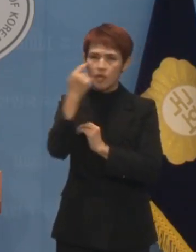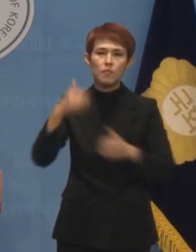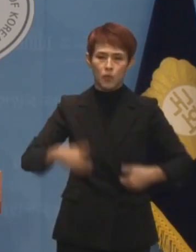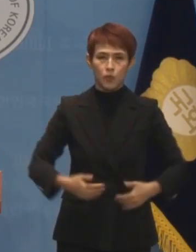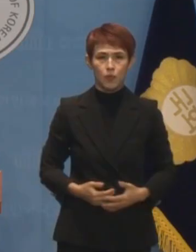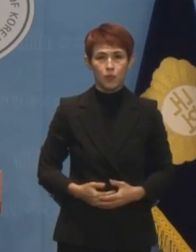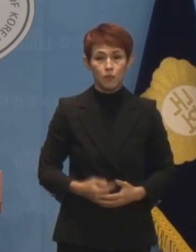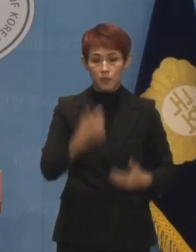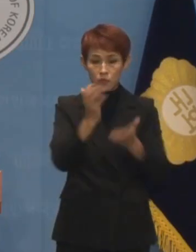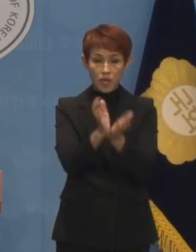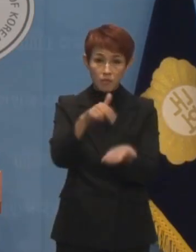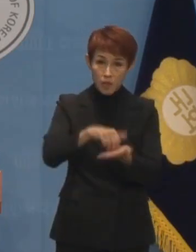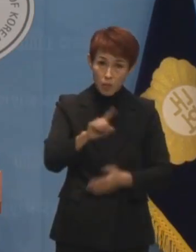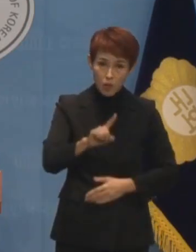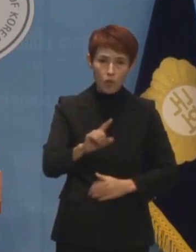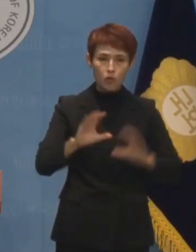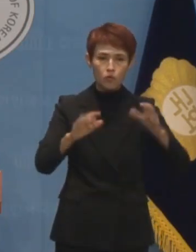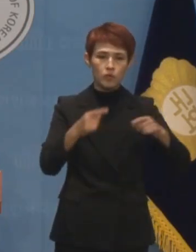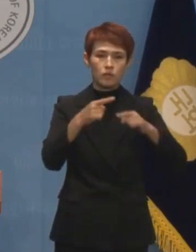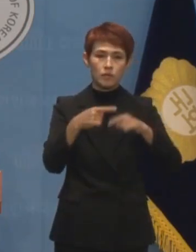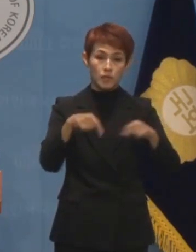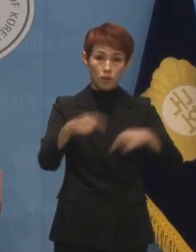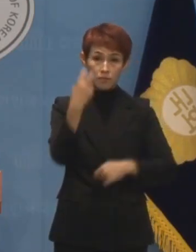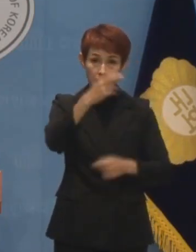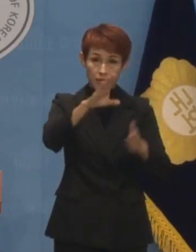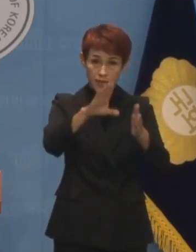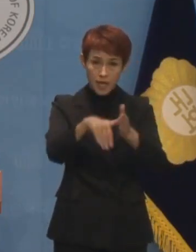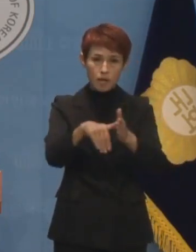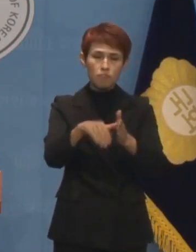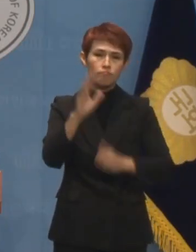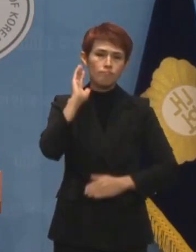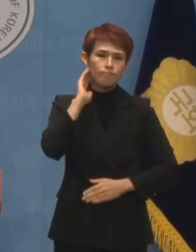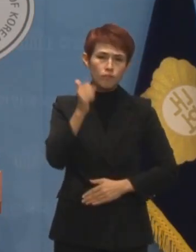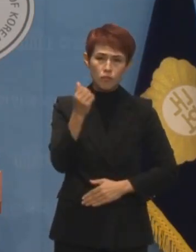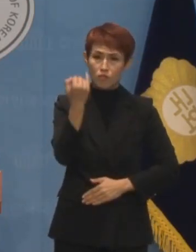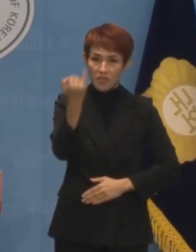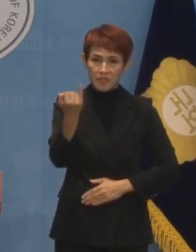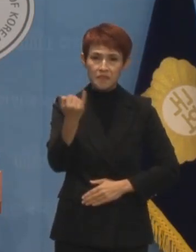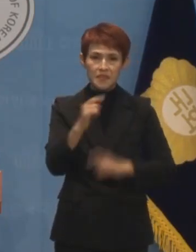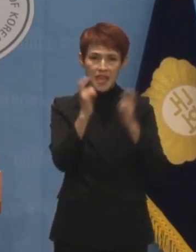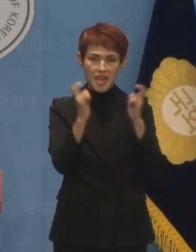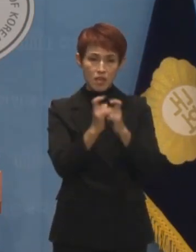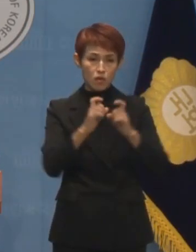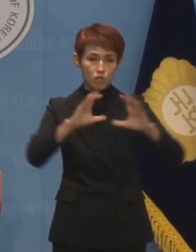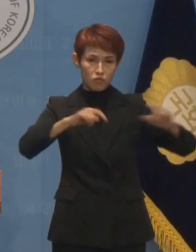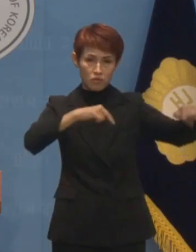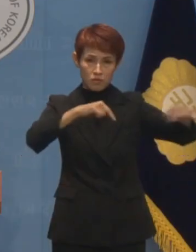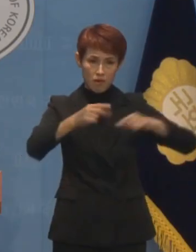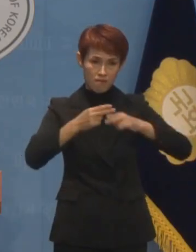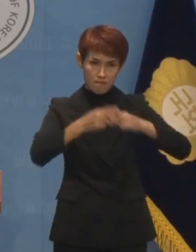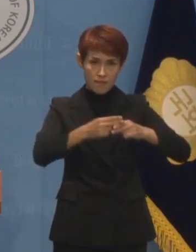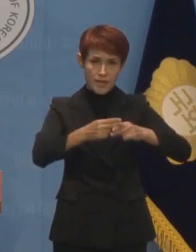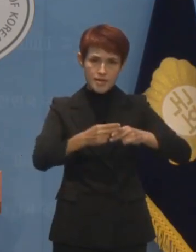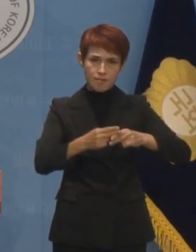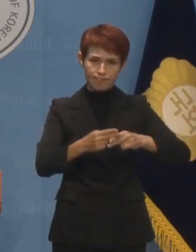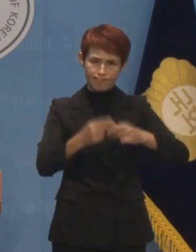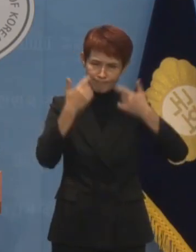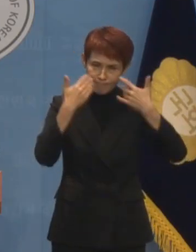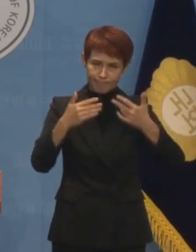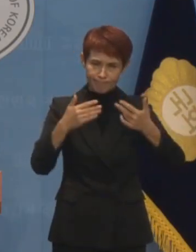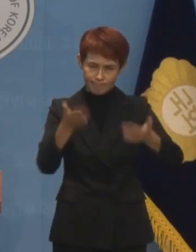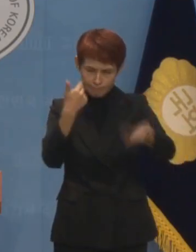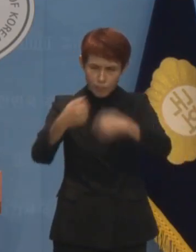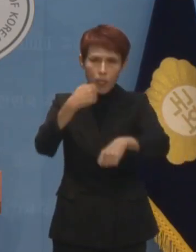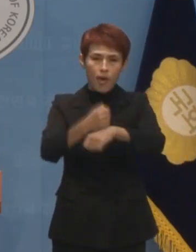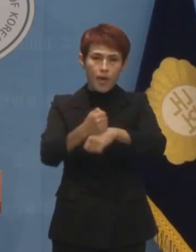더불어민주당은 국정감사를 통해 김건희 여사가 국정을 어떻게 사유화하고 농단했는지 철저히